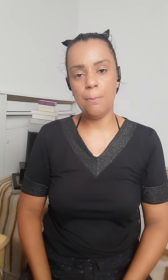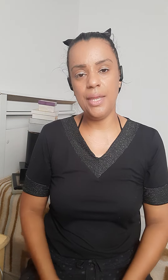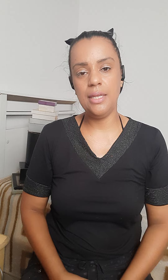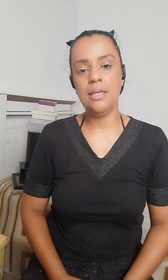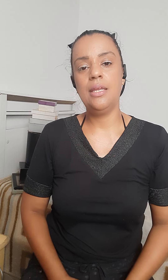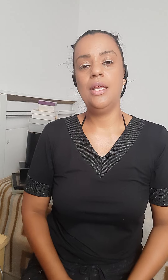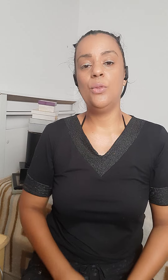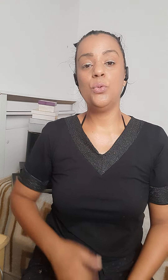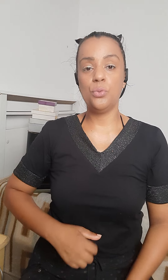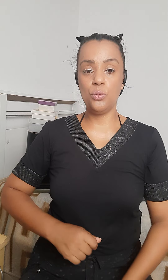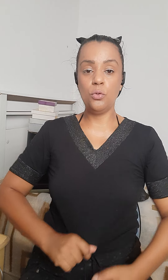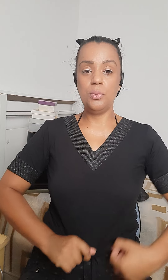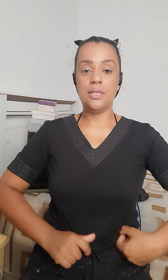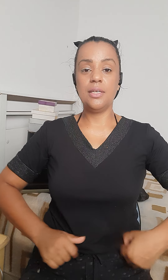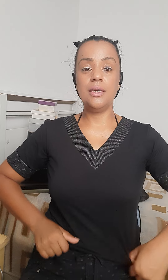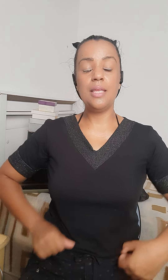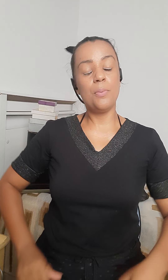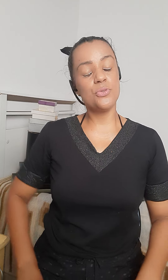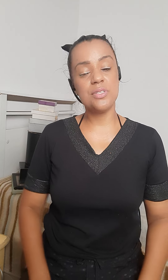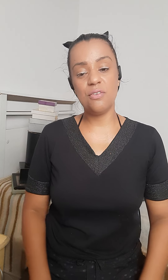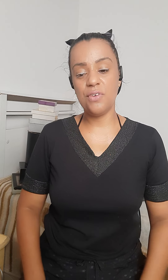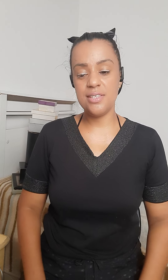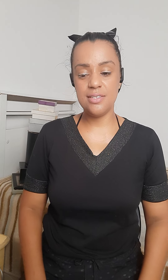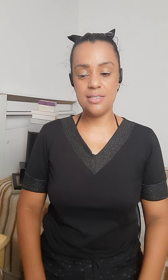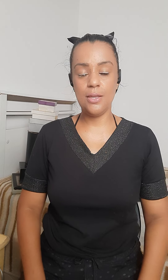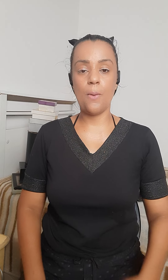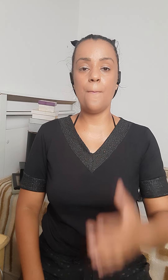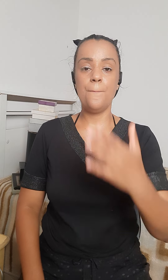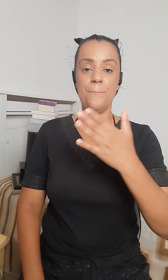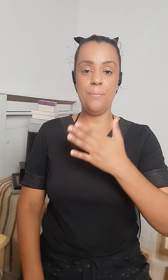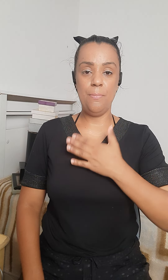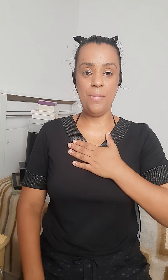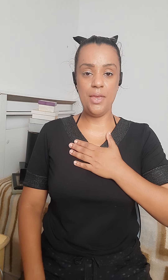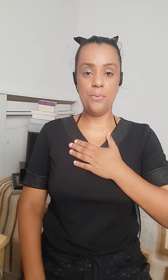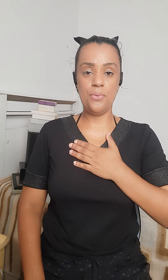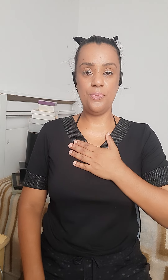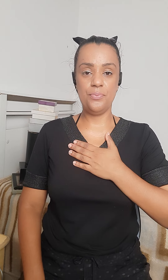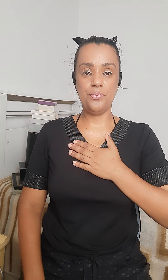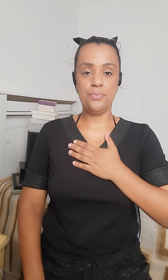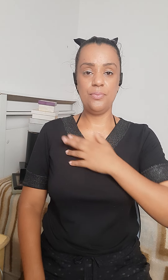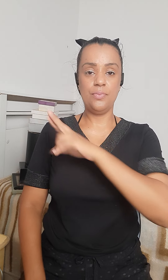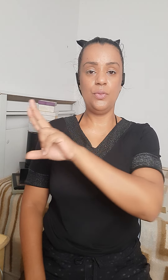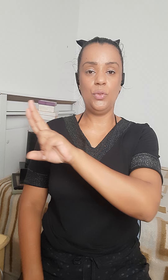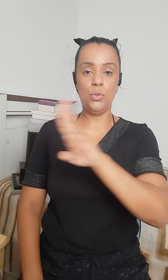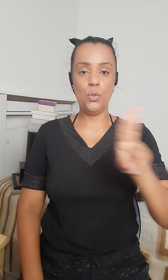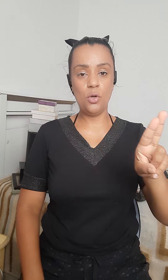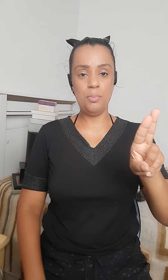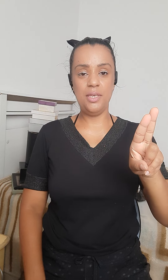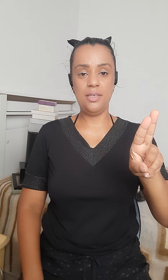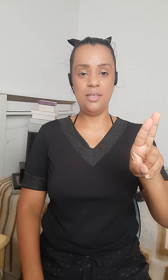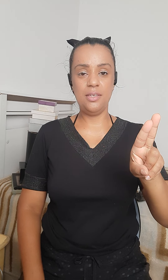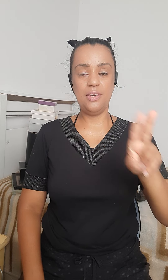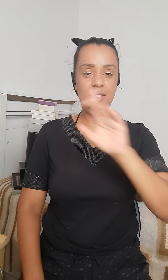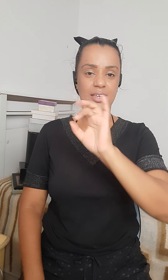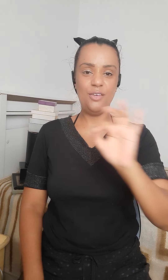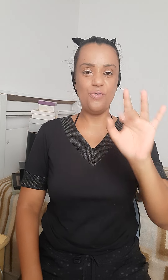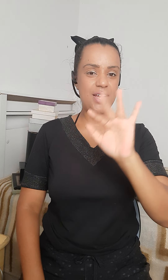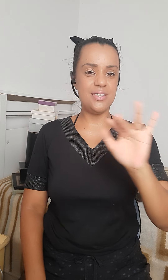também no YouTube que tem pessoas que fazem assim, ó, meu nome e faz.